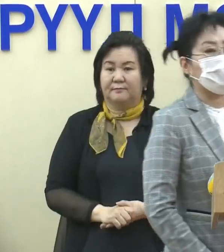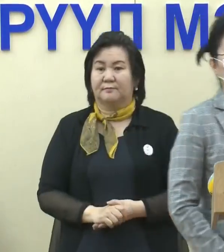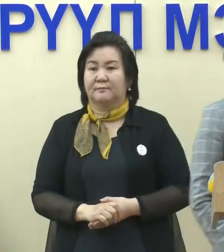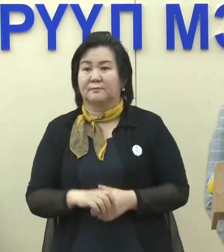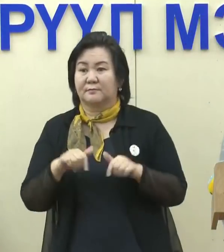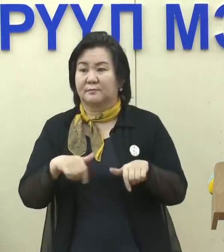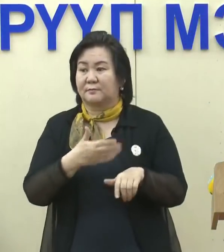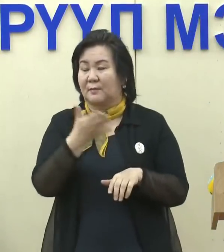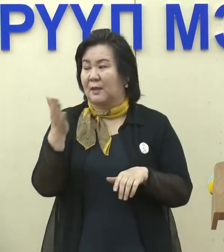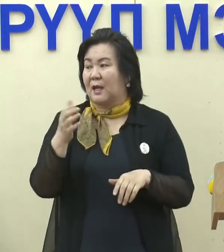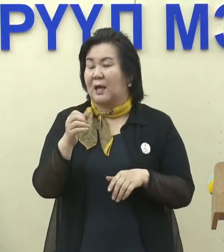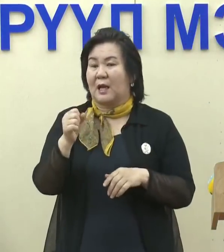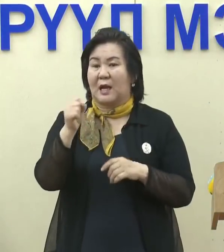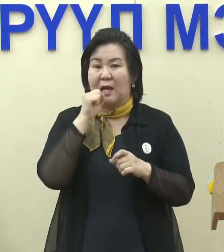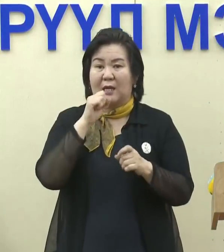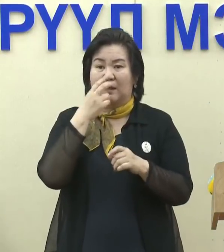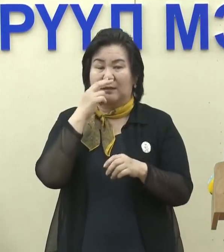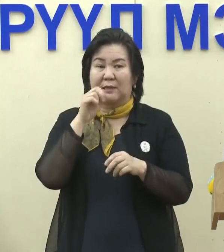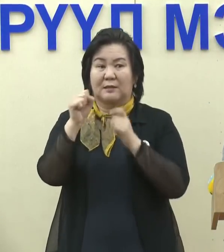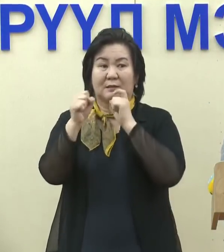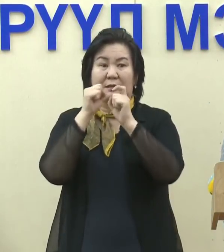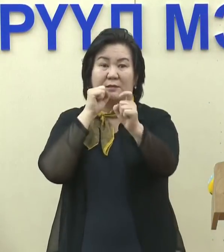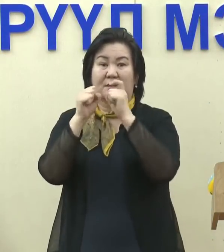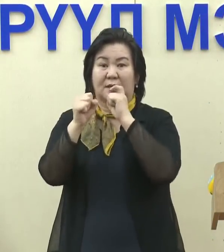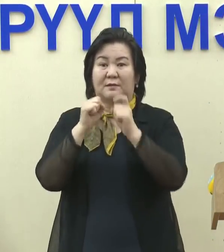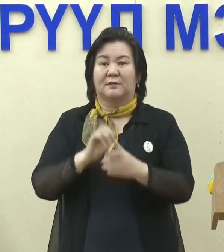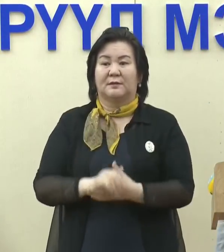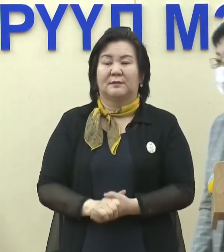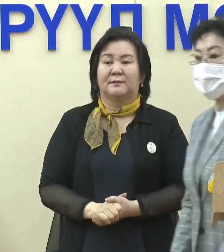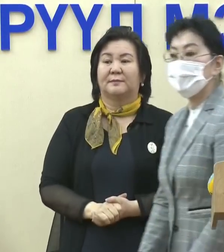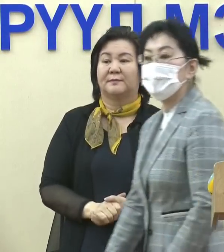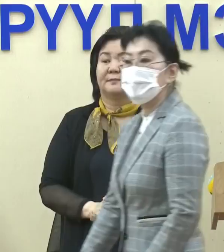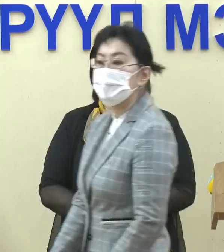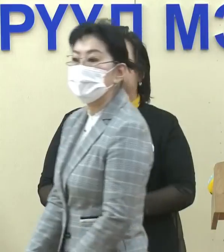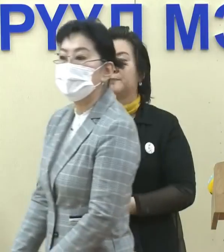За одоо ингээд та бүхний сонирхсан асуултанд хариулъя.